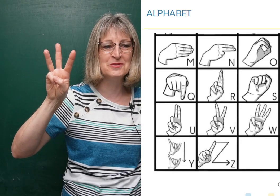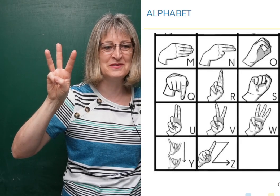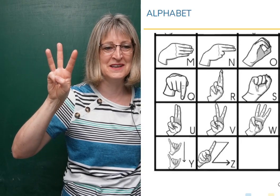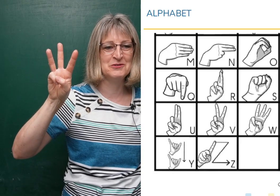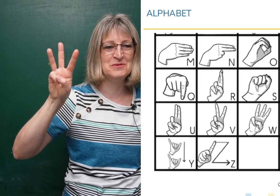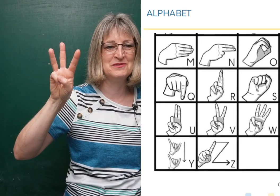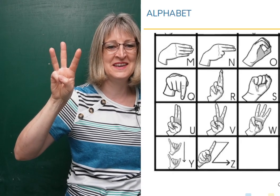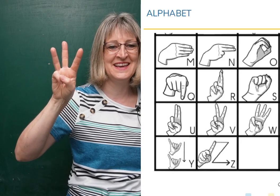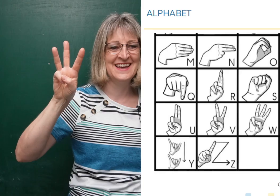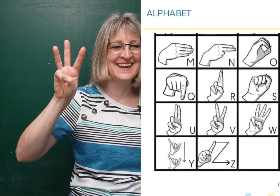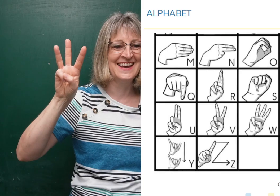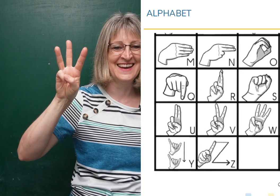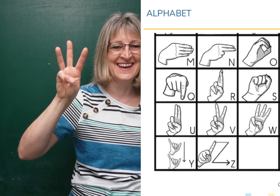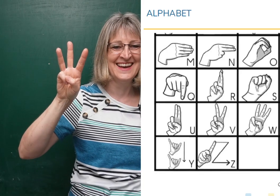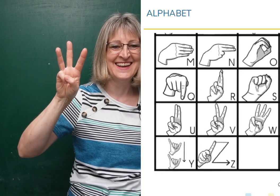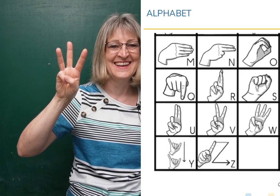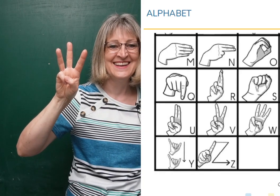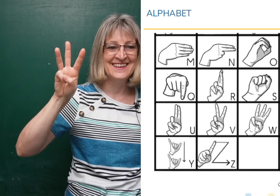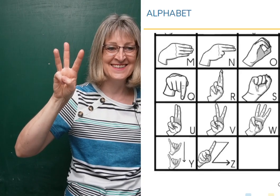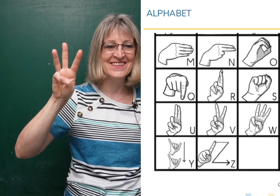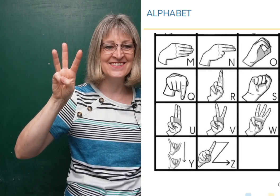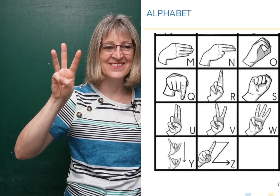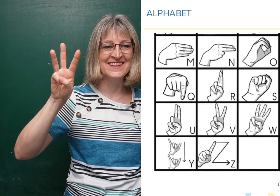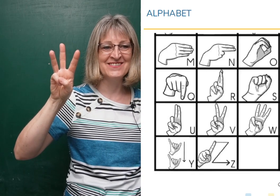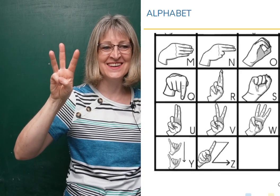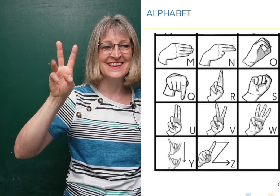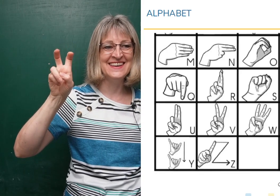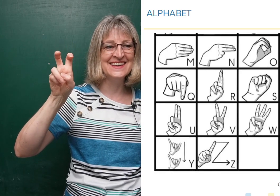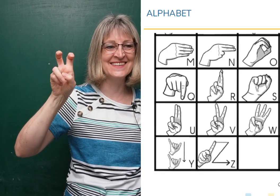faire W. Et c'est bien, tout le monde y arrive bien. X,